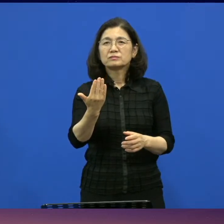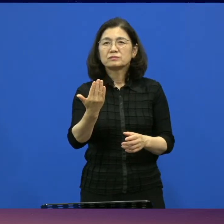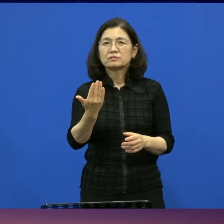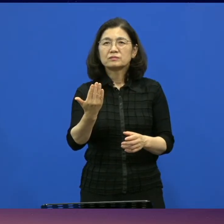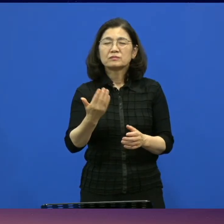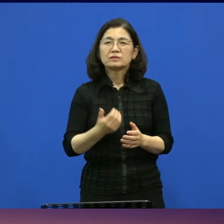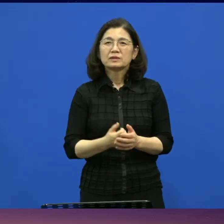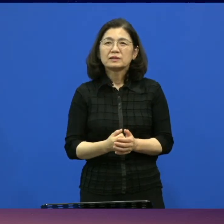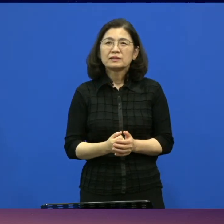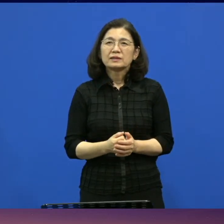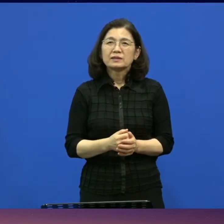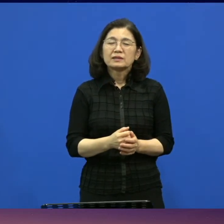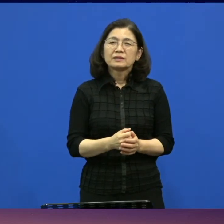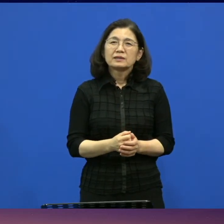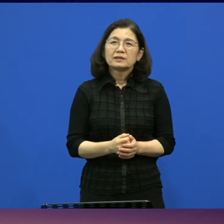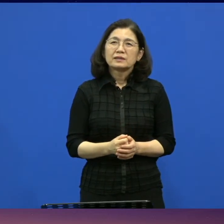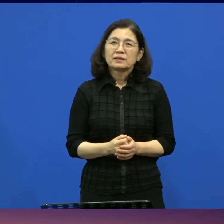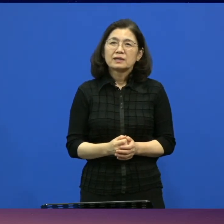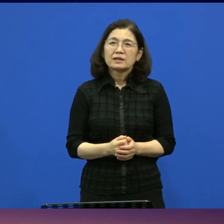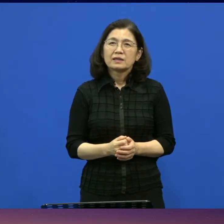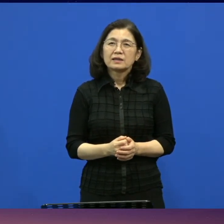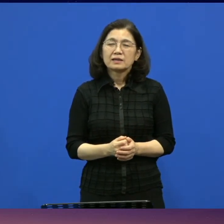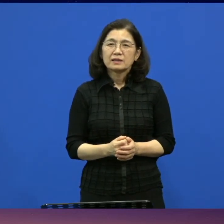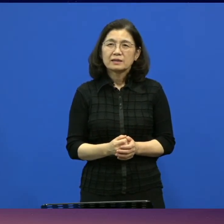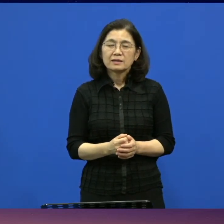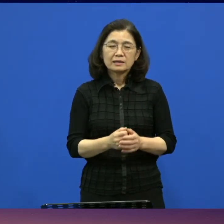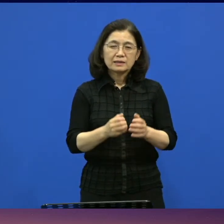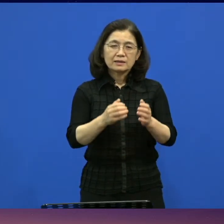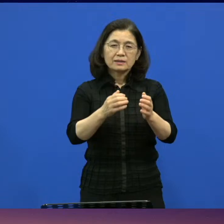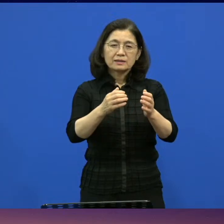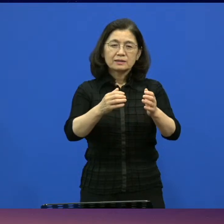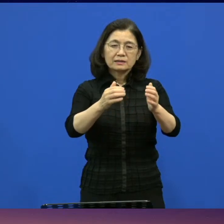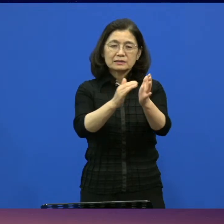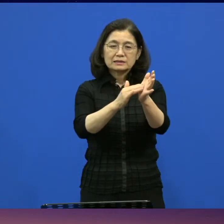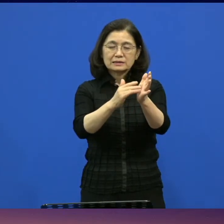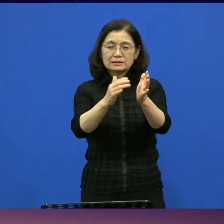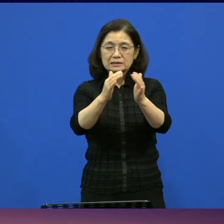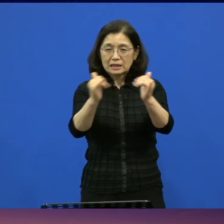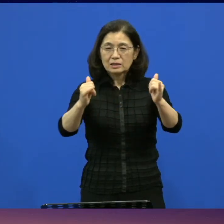사람으로 오셨는데, 그것도 낮아짐인데 종이 되셨어요.